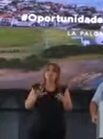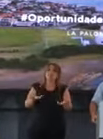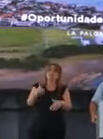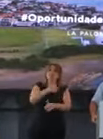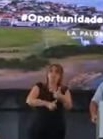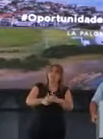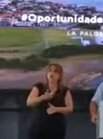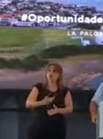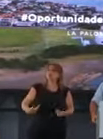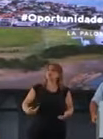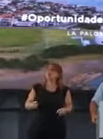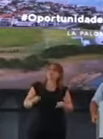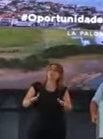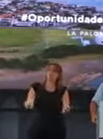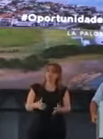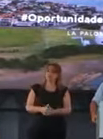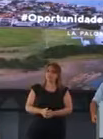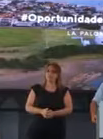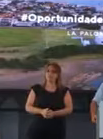gobierno?